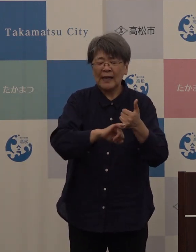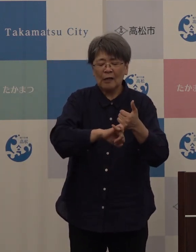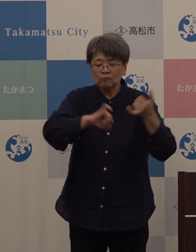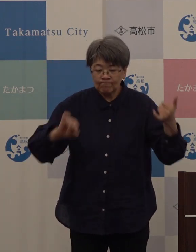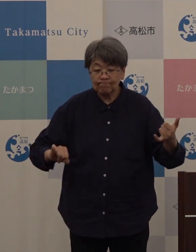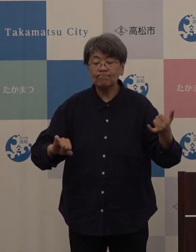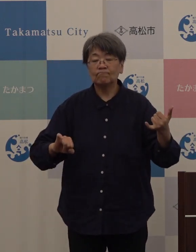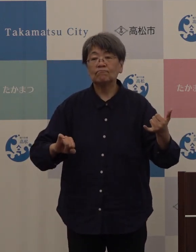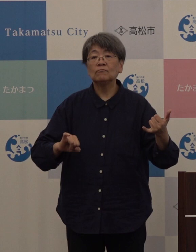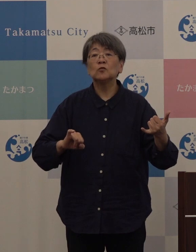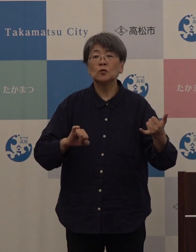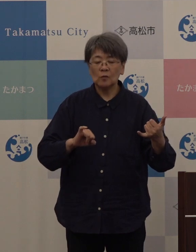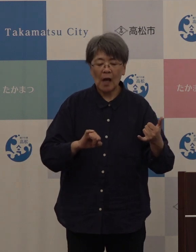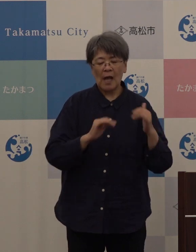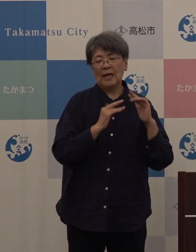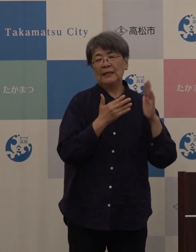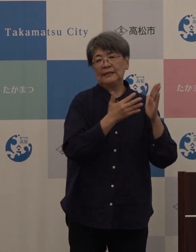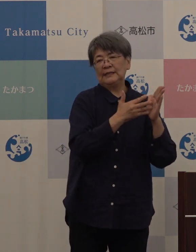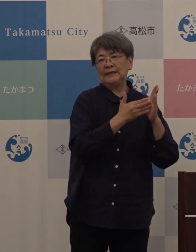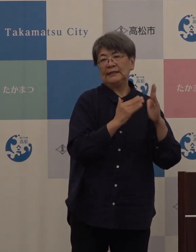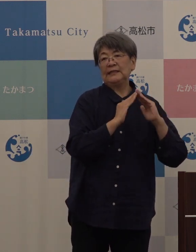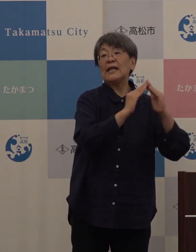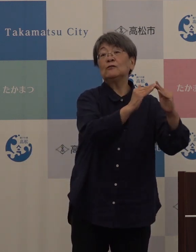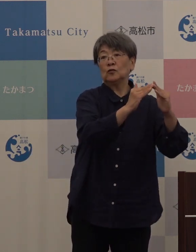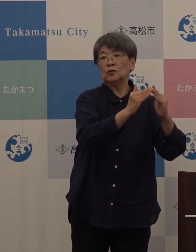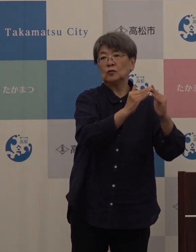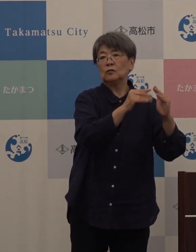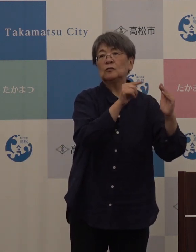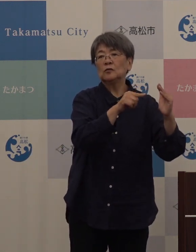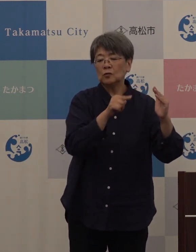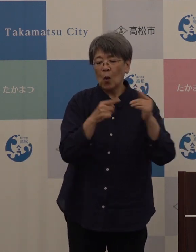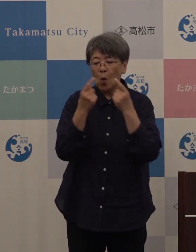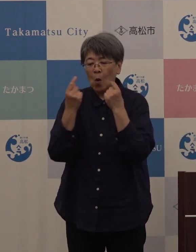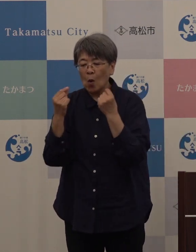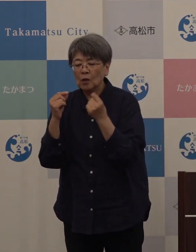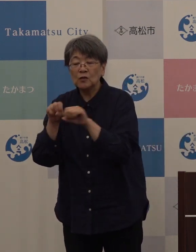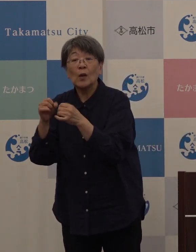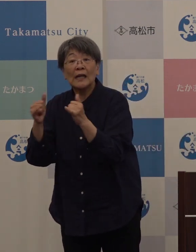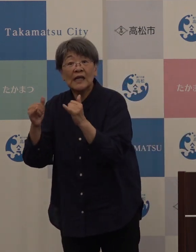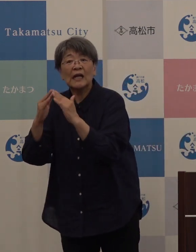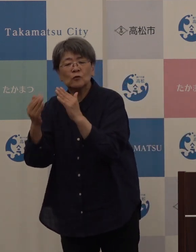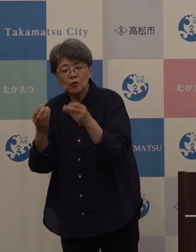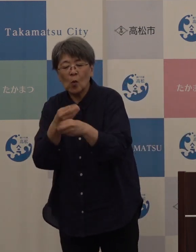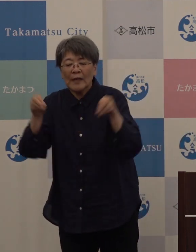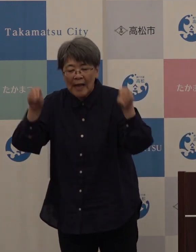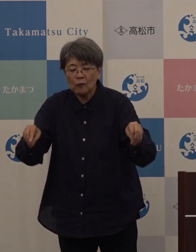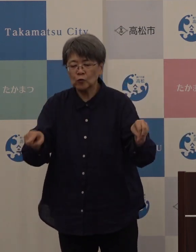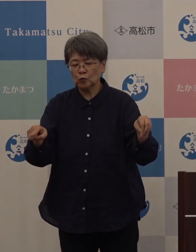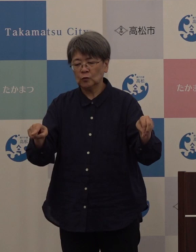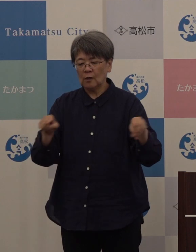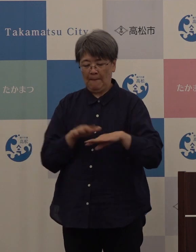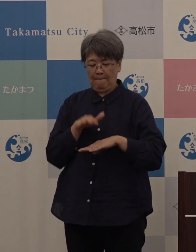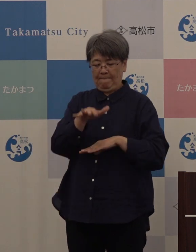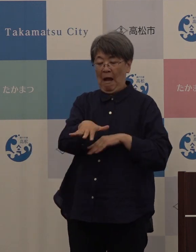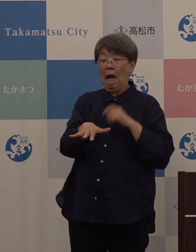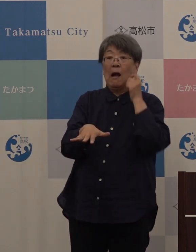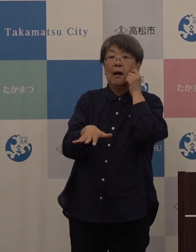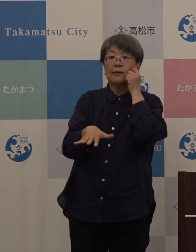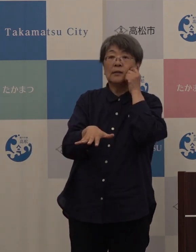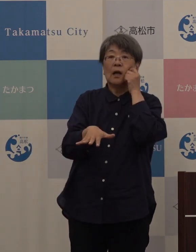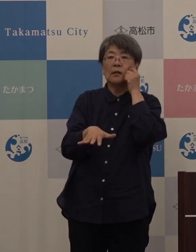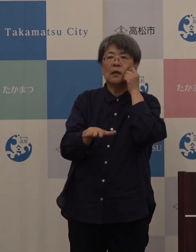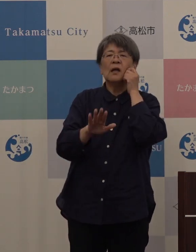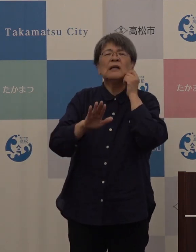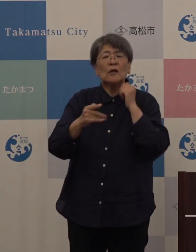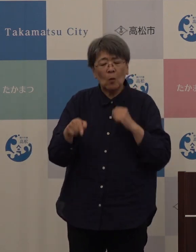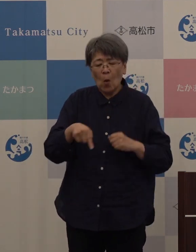題でございますので、まあ、市としてその是非を判断するということはできないところでございます。まあ、しかしながら、まあ、利用